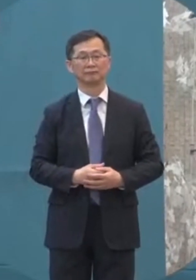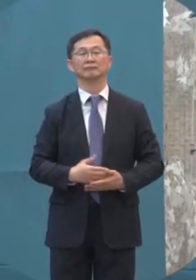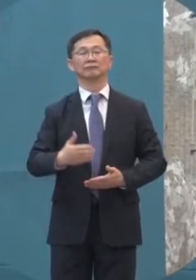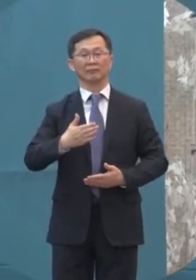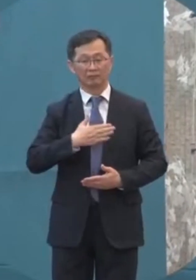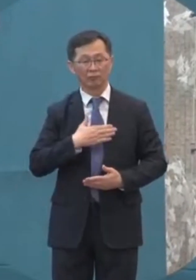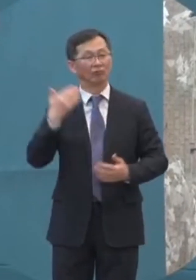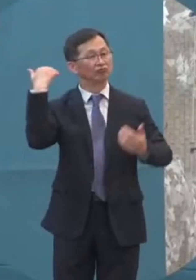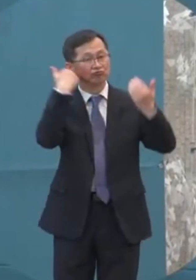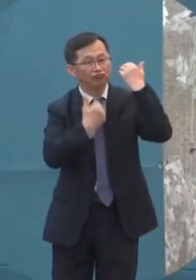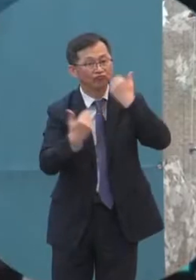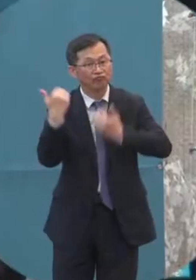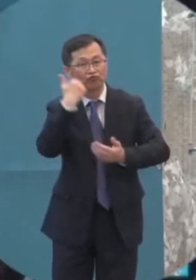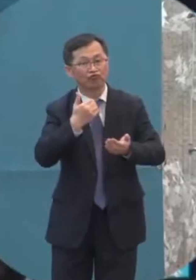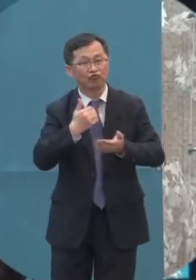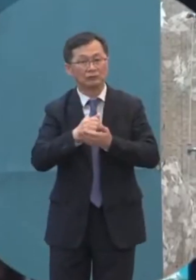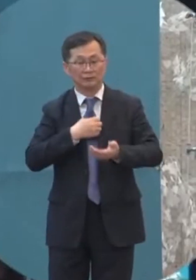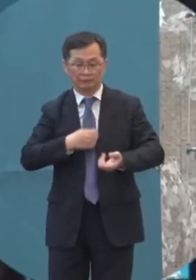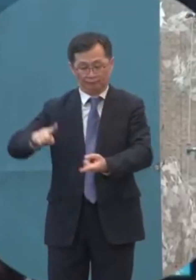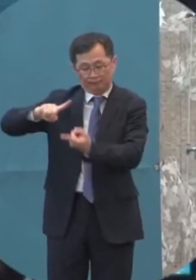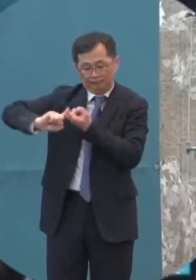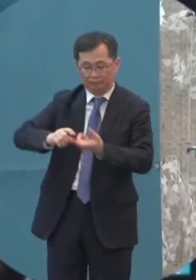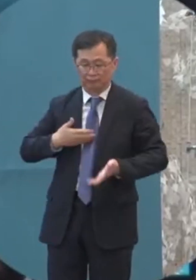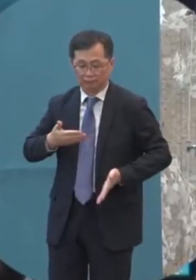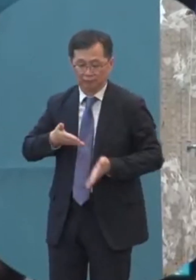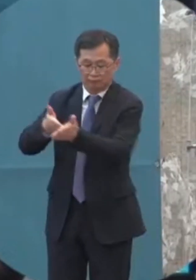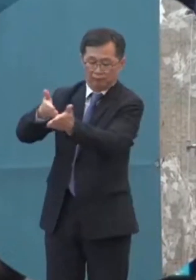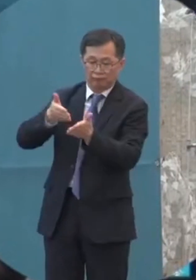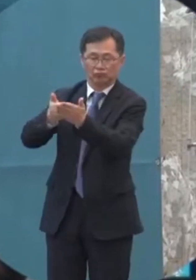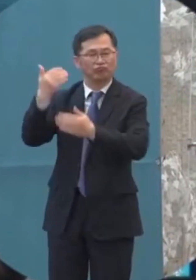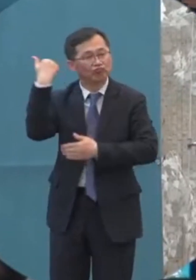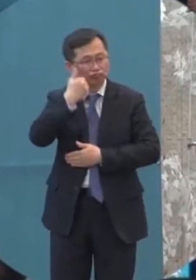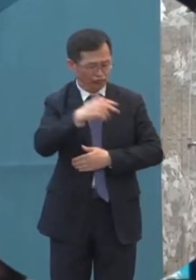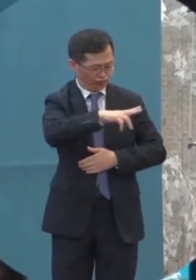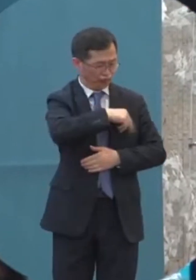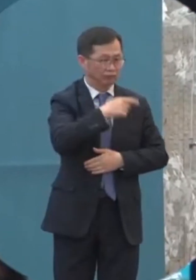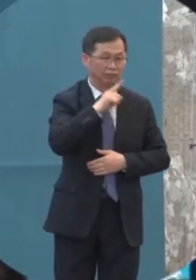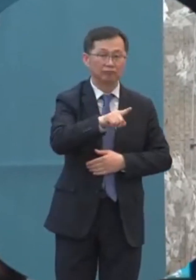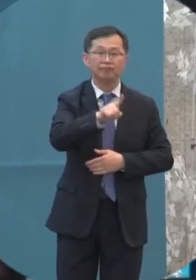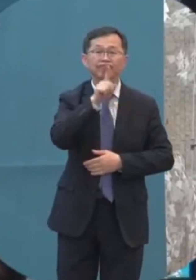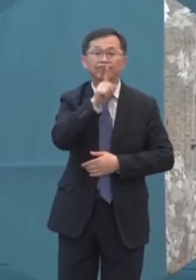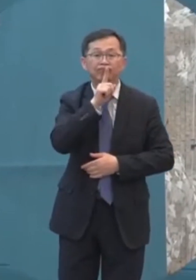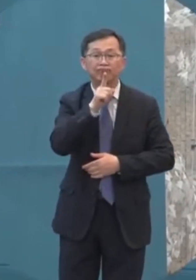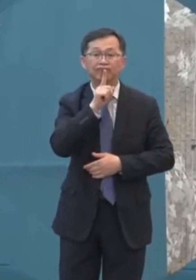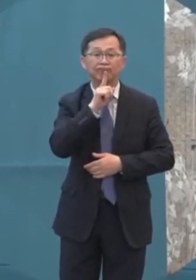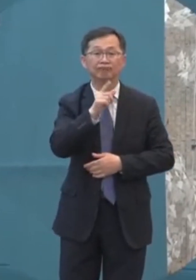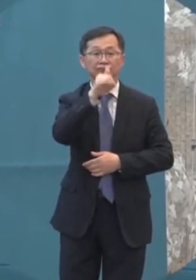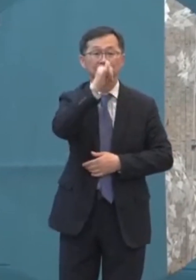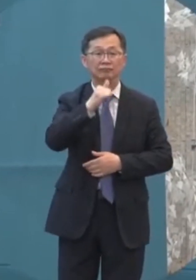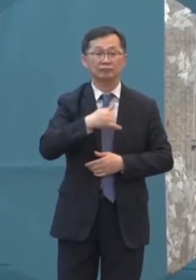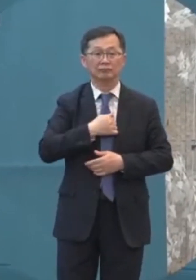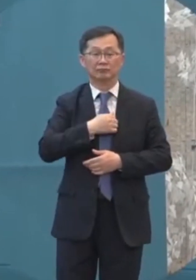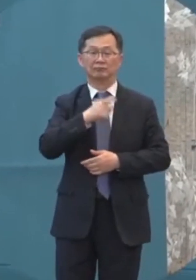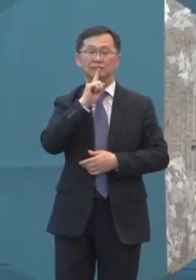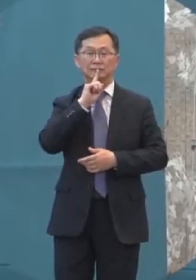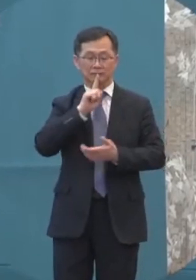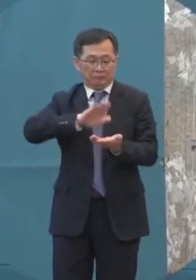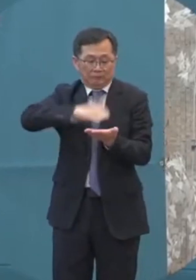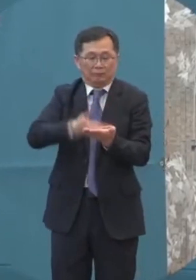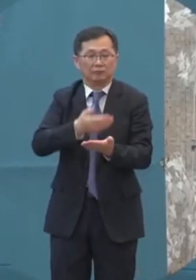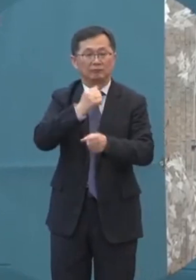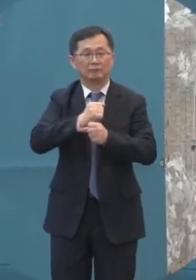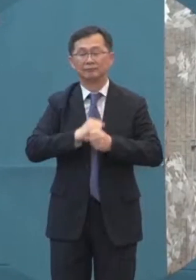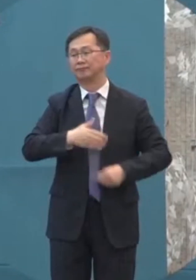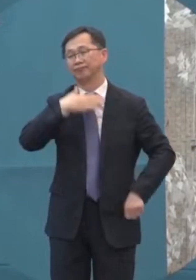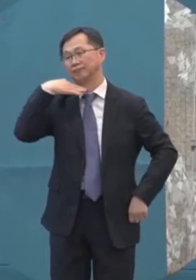제가 누구에게 연대를 제의했다고 현역 국회의원이 말씀하다가 금방 수정했대요. 그런 말